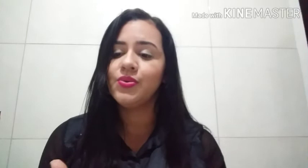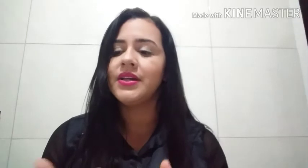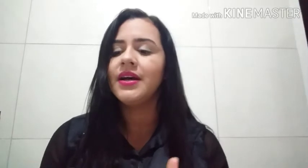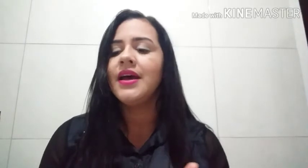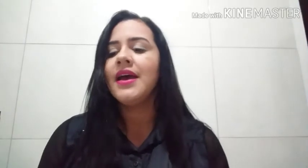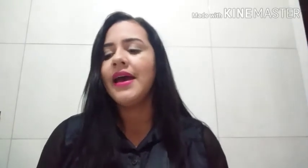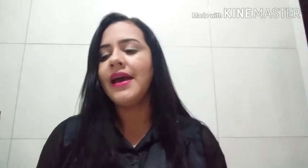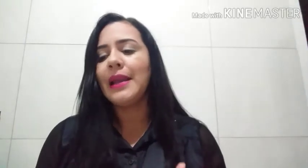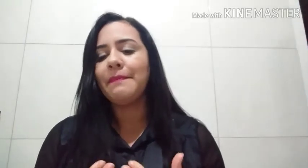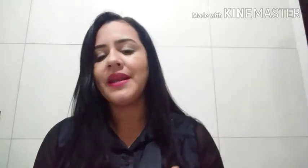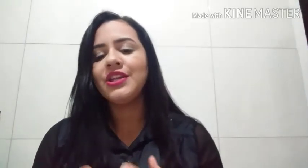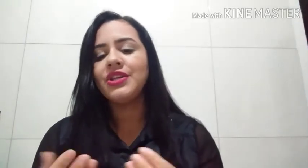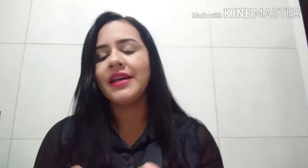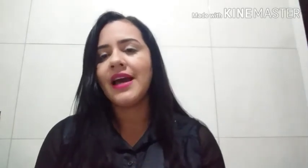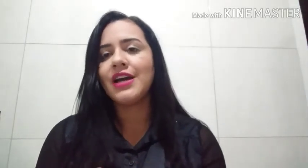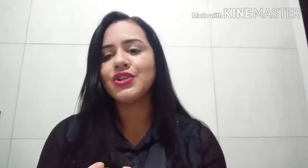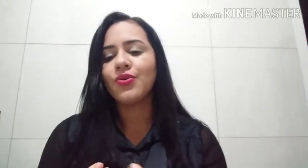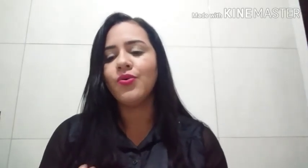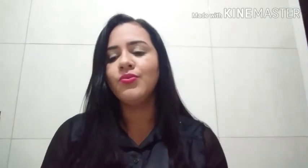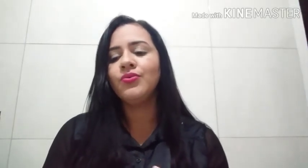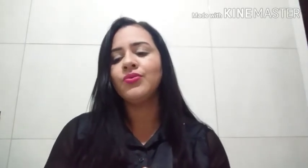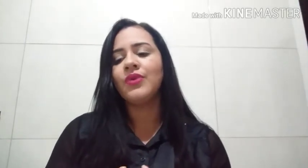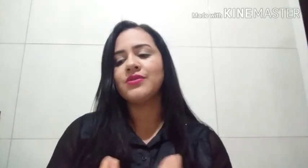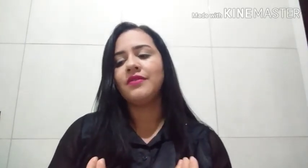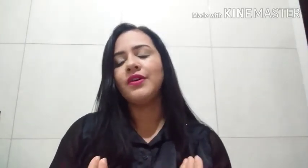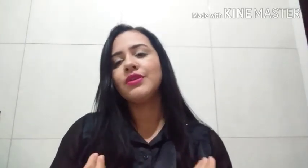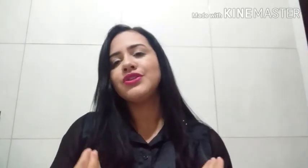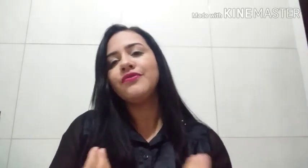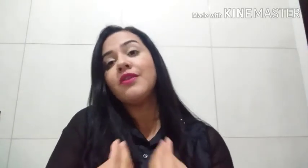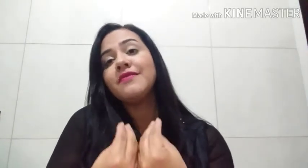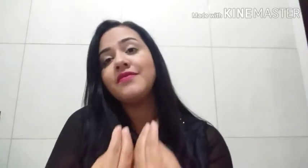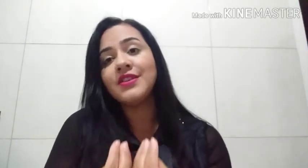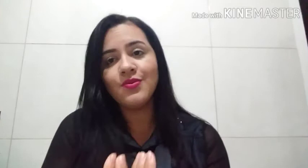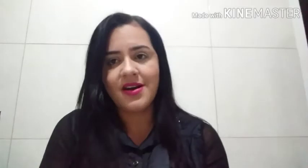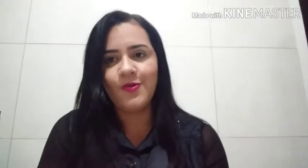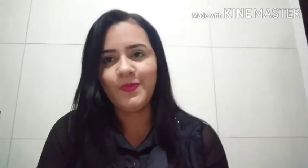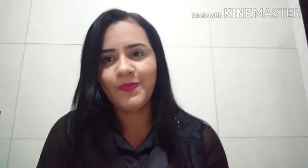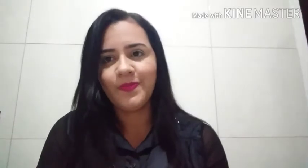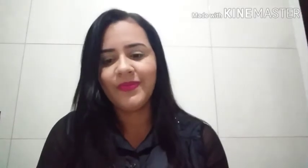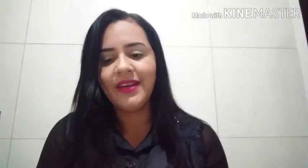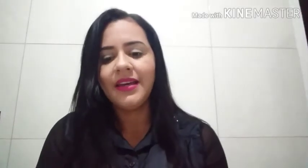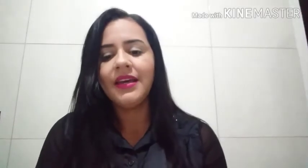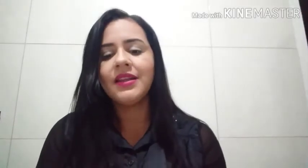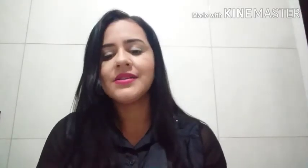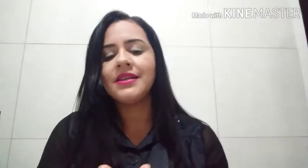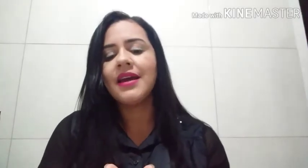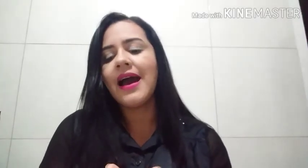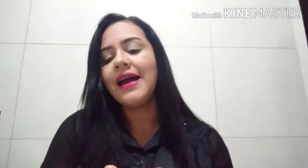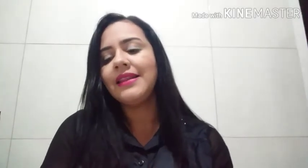surda, ela aprende e interage com o mundo à sua volta de forma visual. Então, assim, a